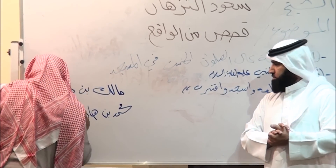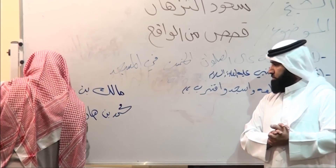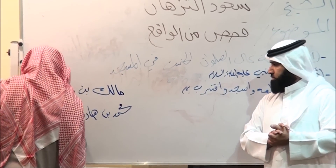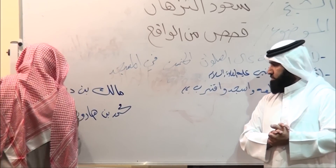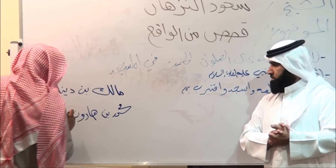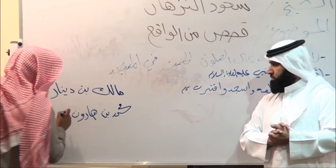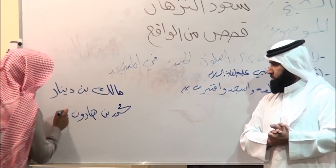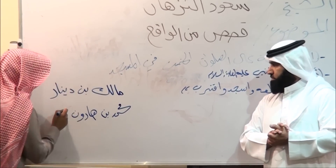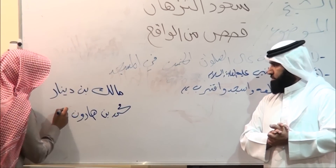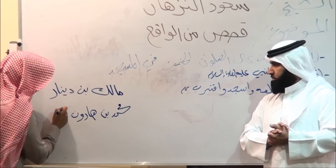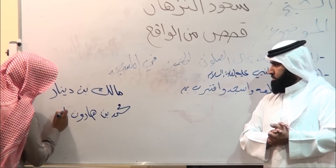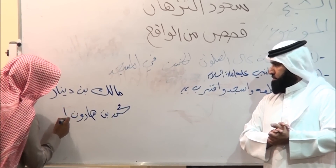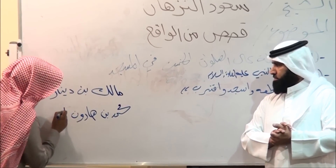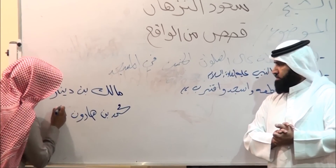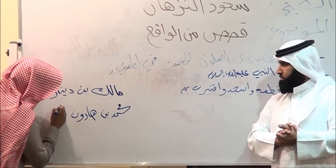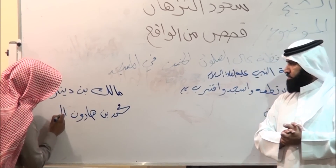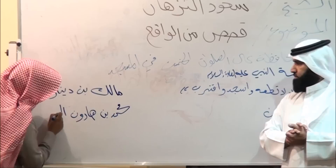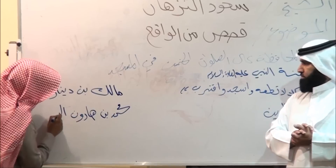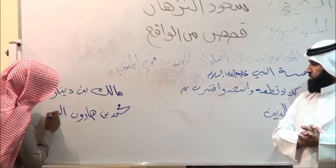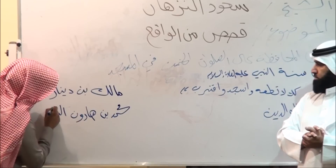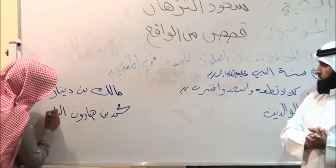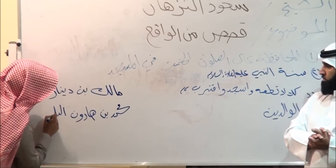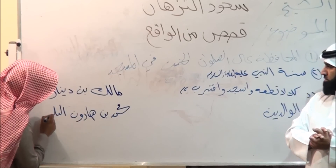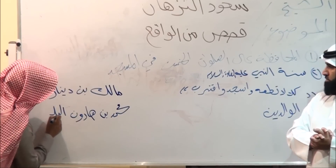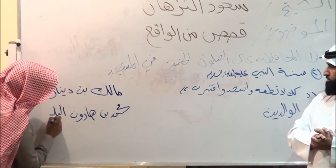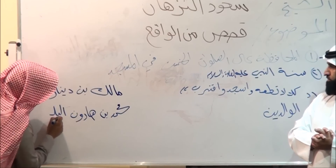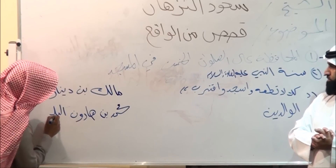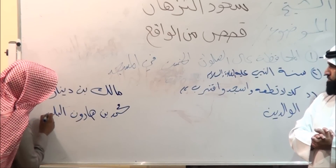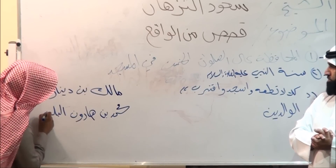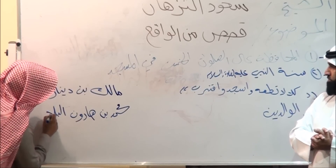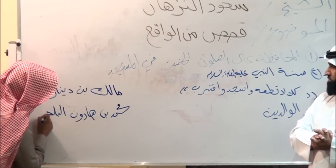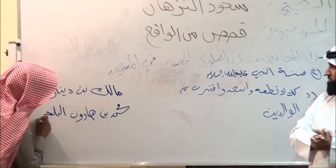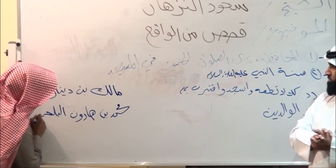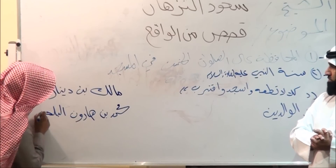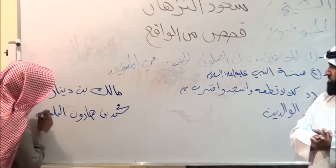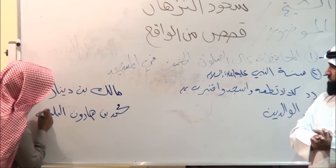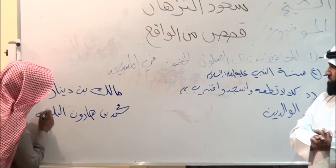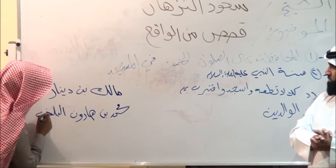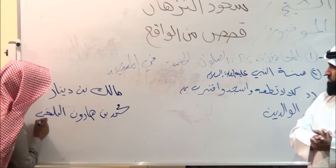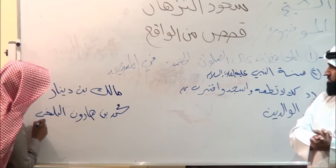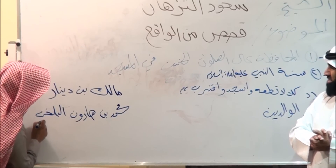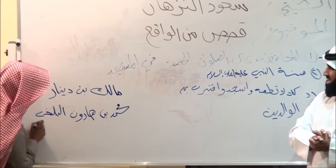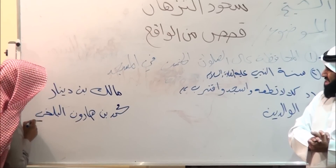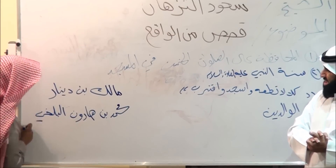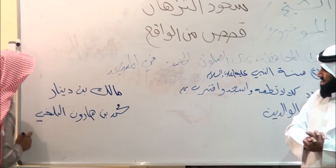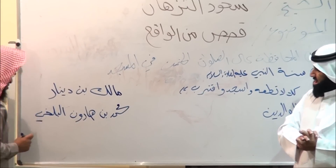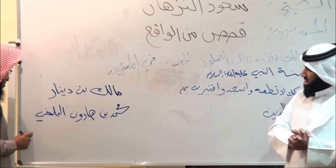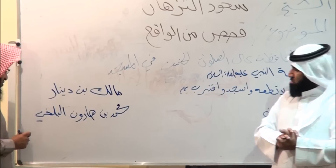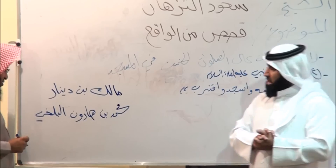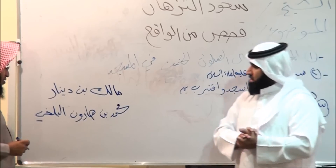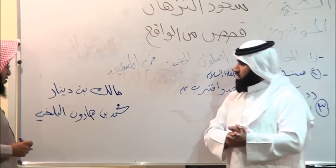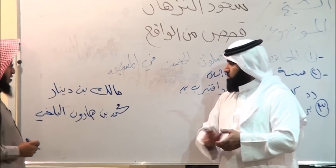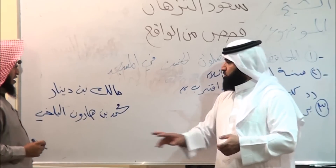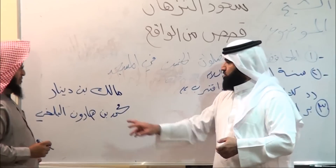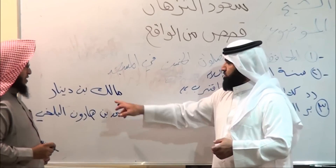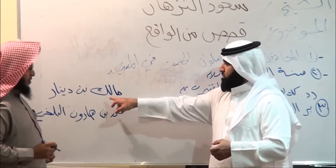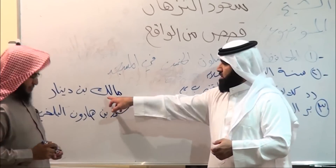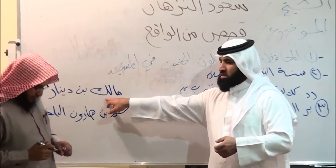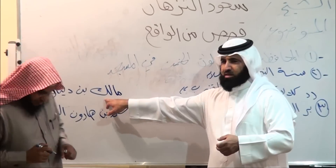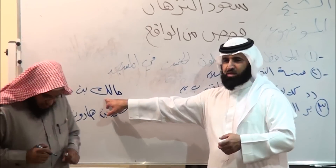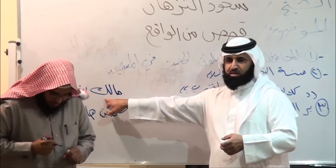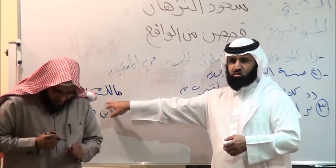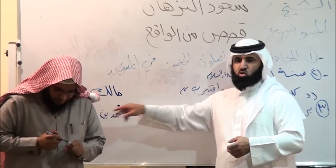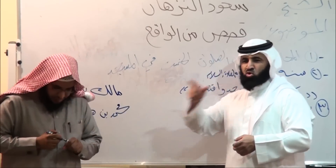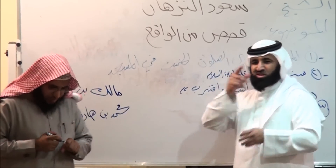الذي لم يغفر له محمد بن هارون البلخي لم يتقبل الله حجه.